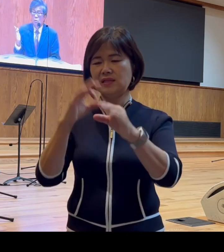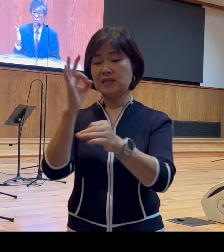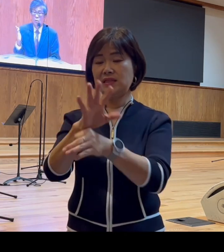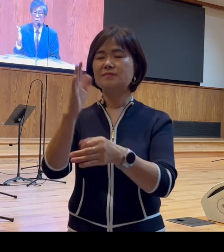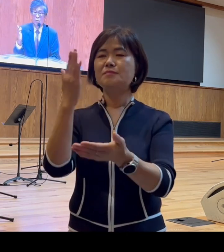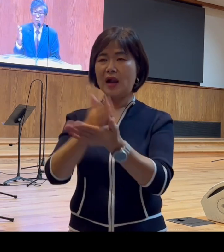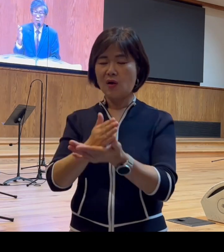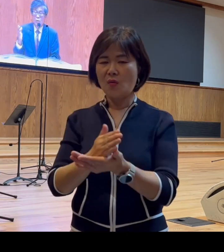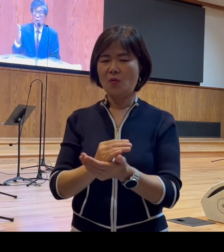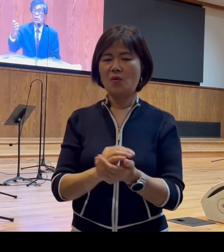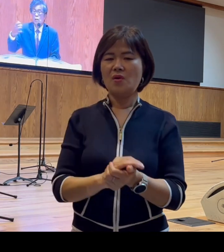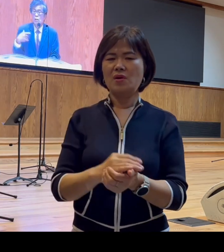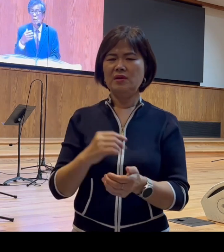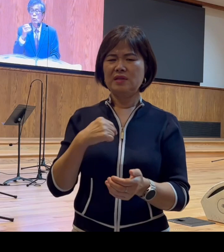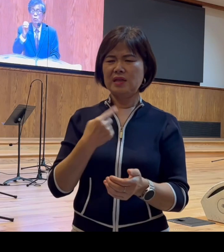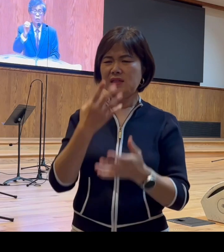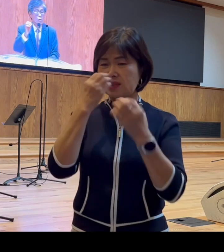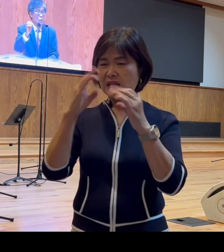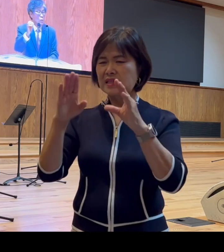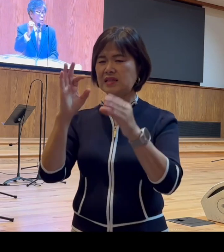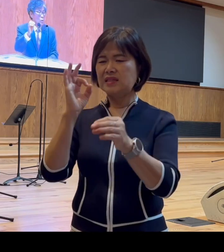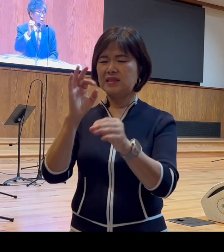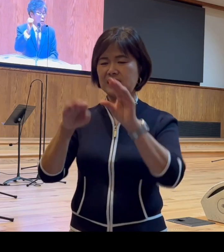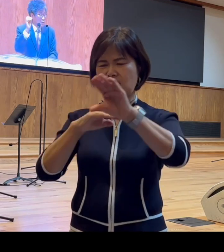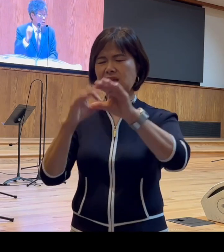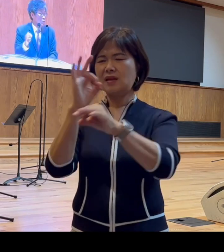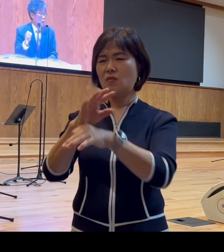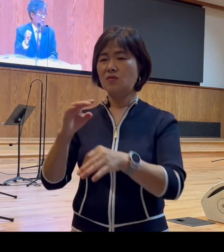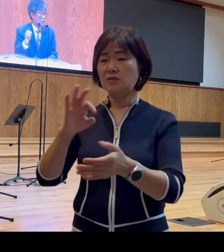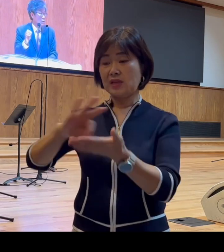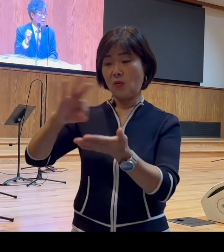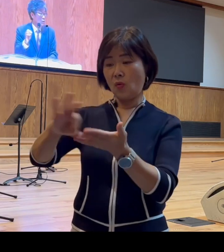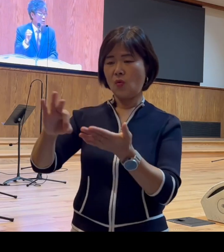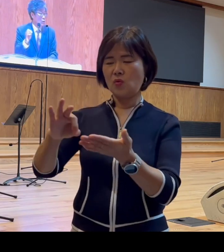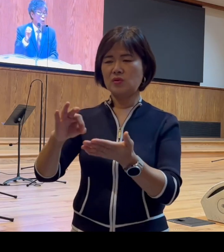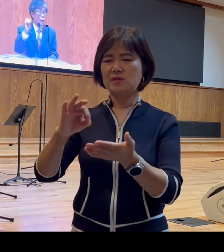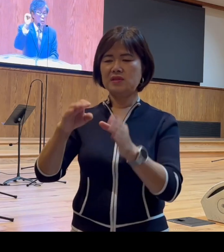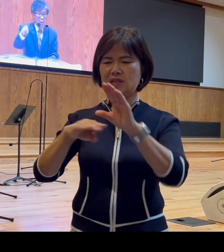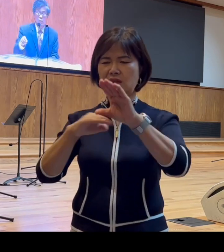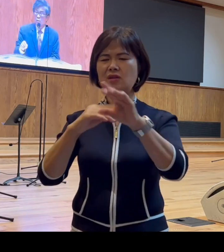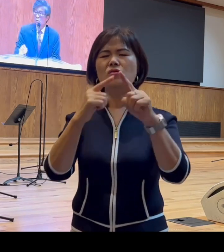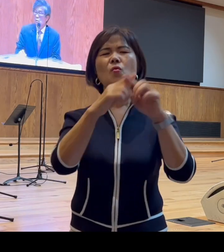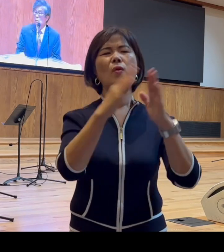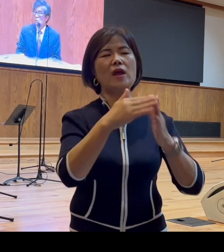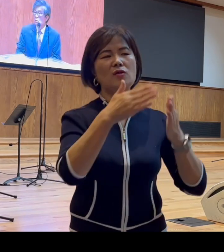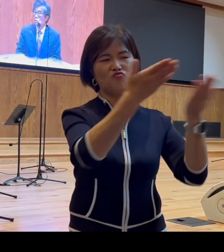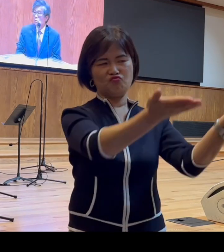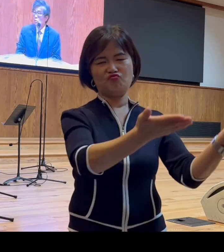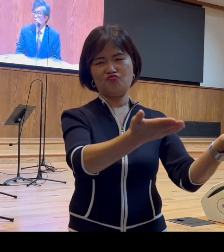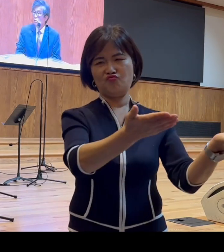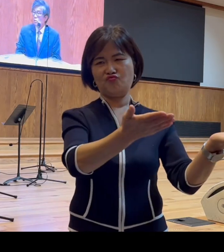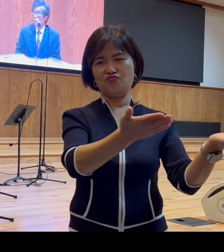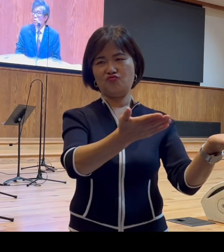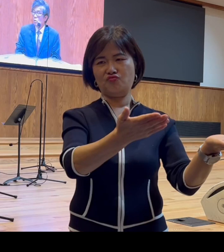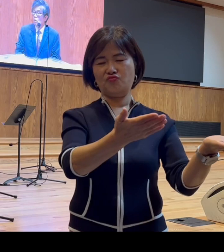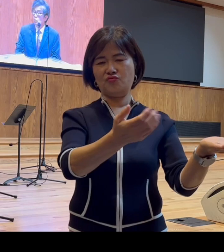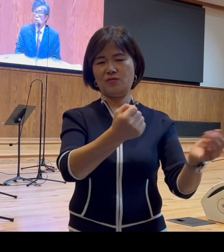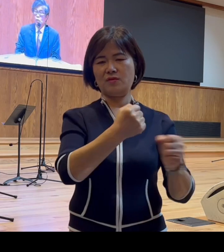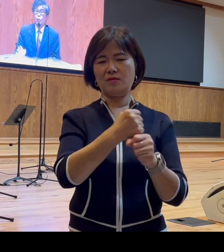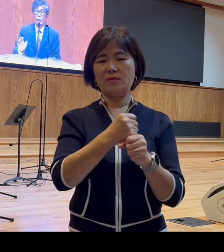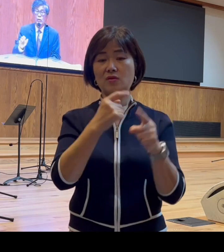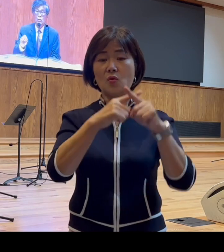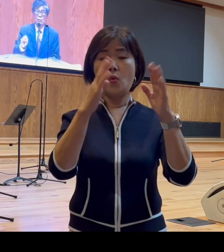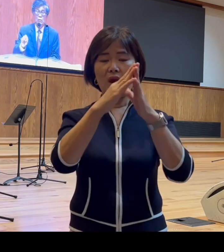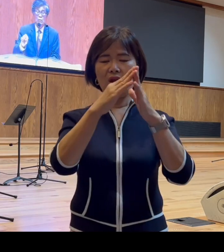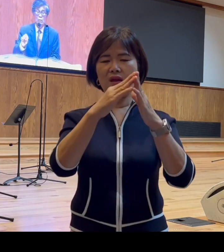아니고 자기 새 차 사고 자기가 쓰던 차는 교회에 기증하는 거예요.